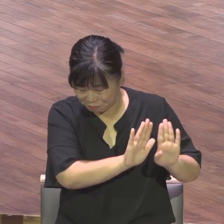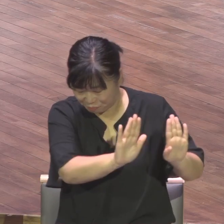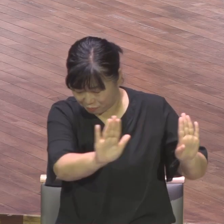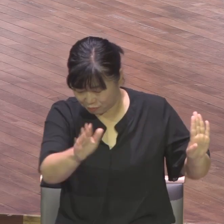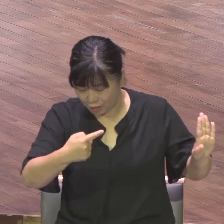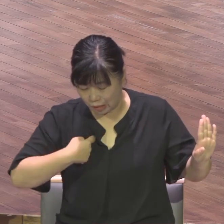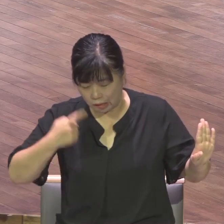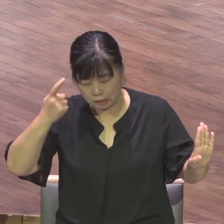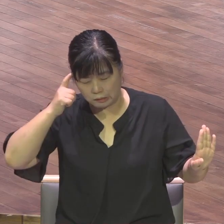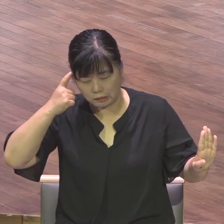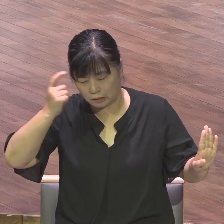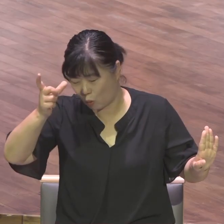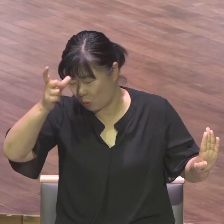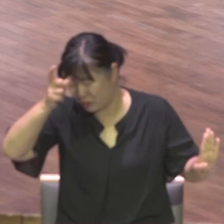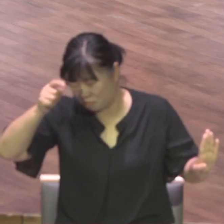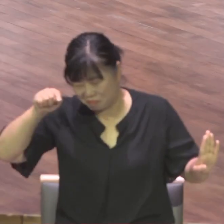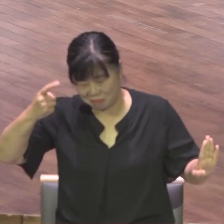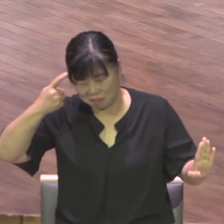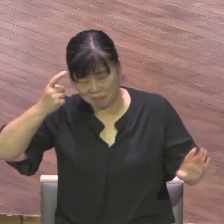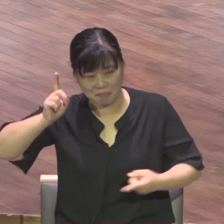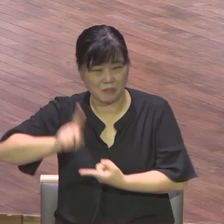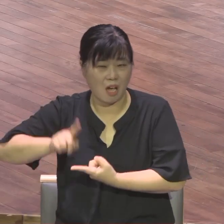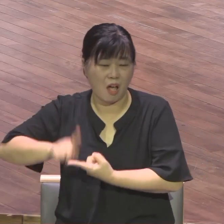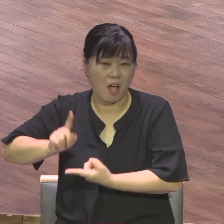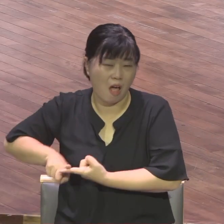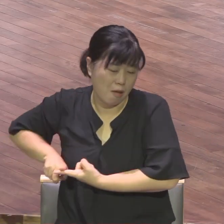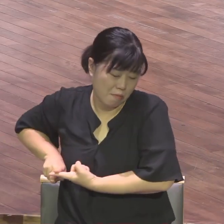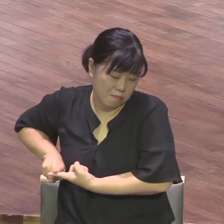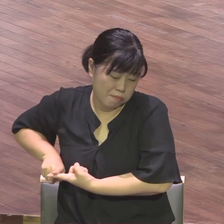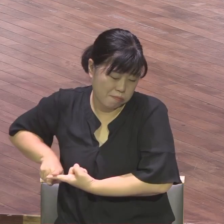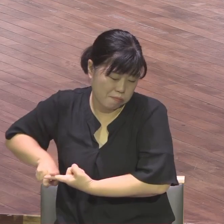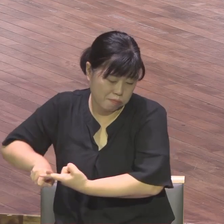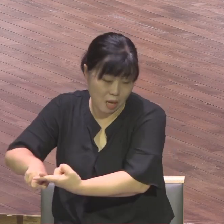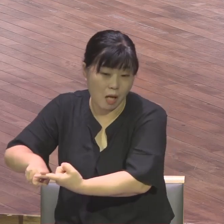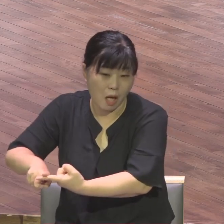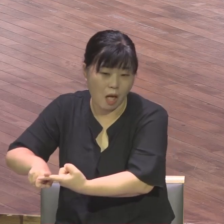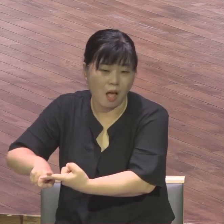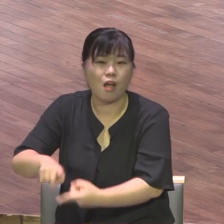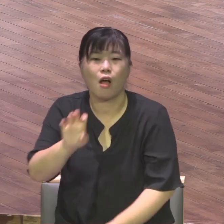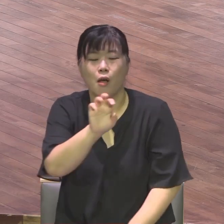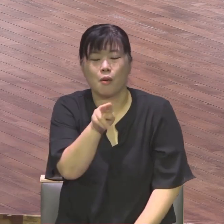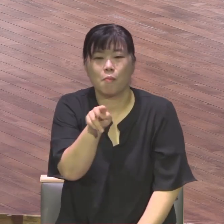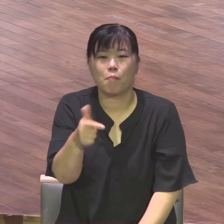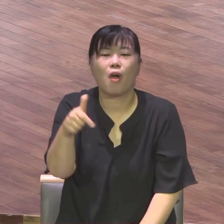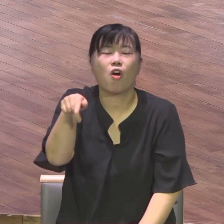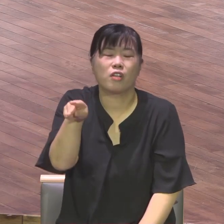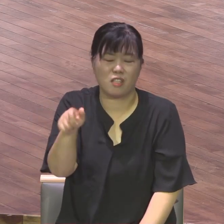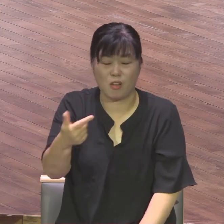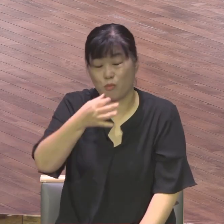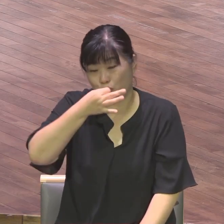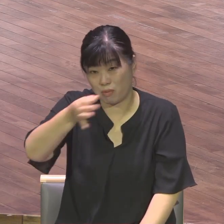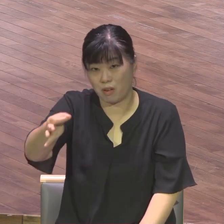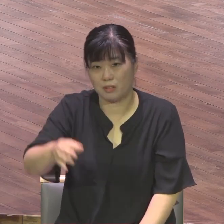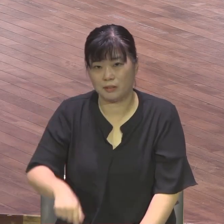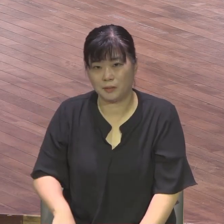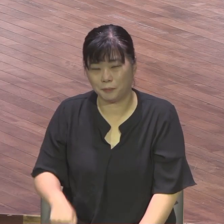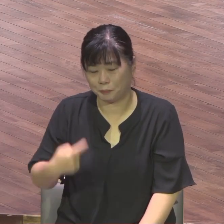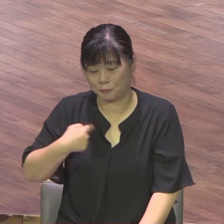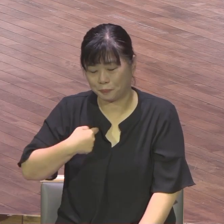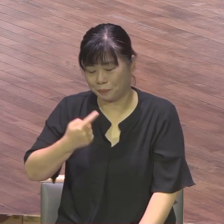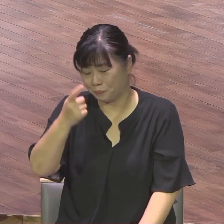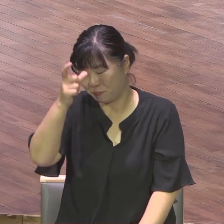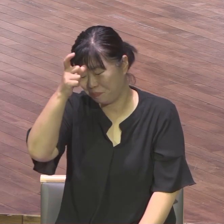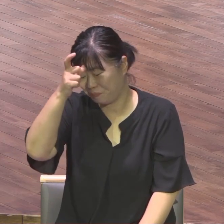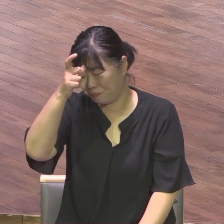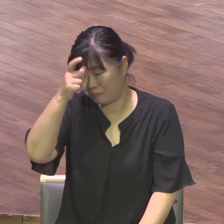해보고 대화도 안 해보고 만나보지도 않고 자기가 판단해 버려요. 이런 소리 저런 소리 듣고 자기 생각에.